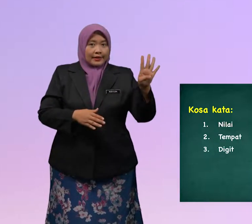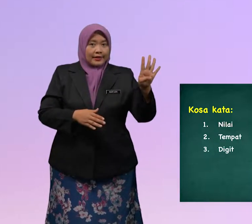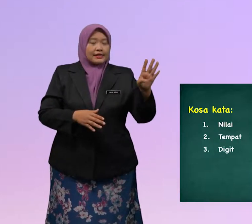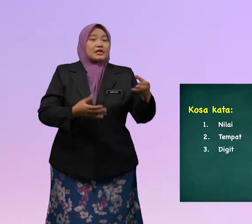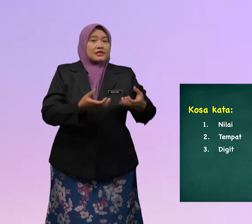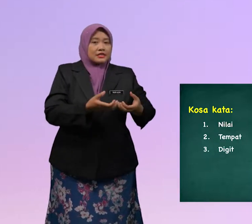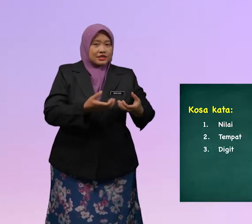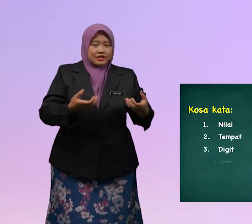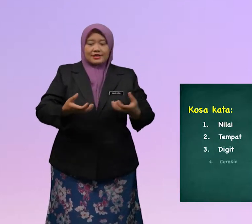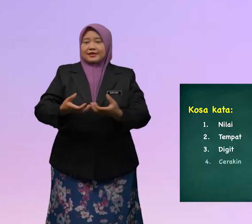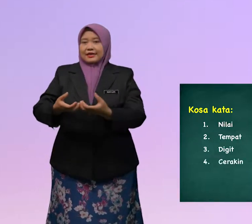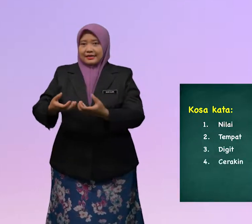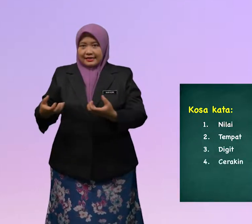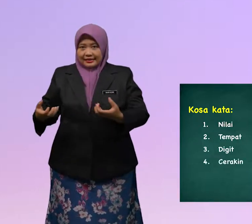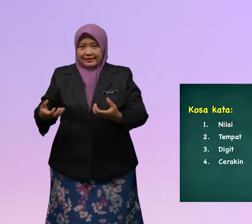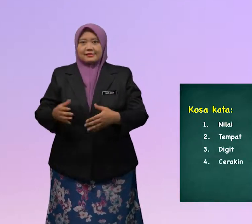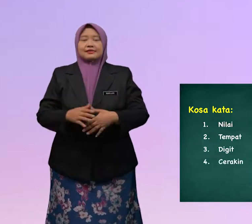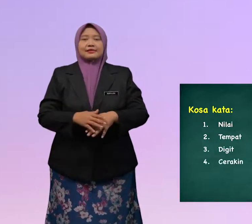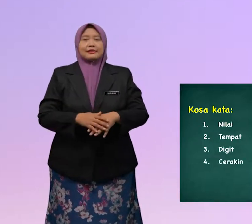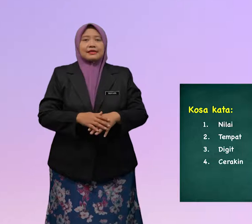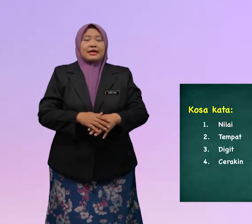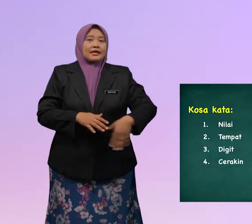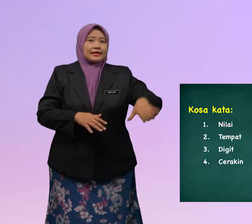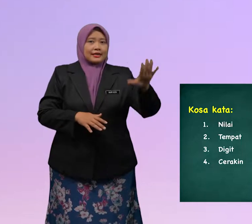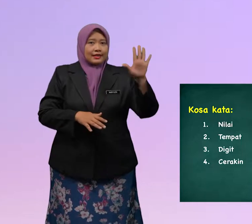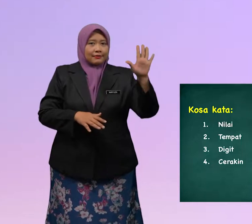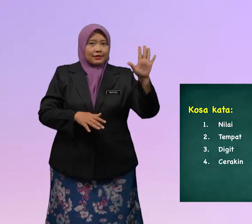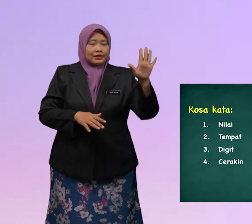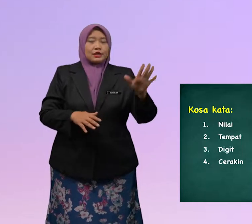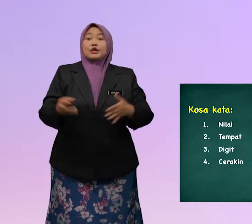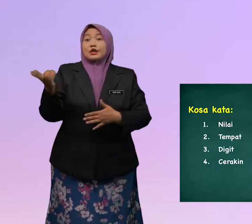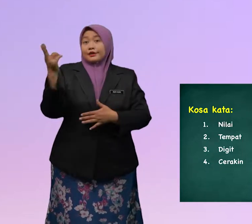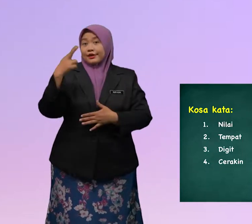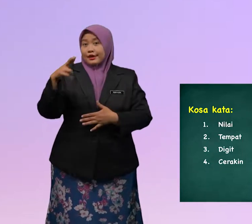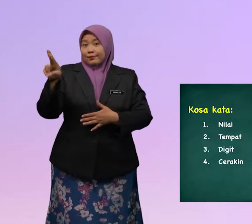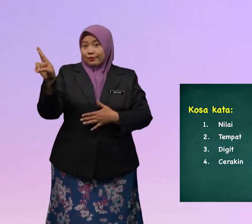keempat, cerakin; kelima, ribu;